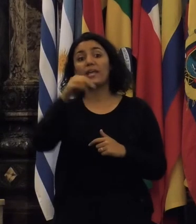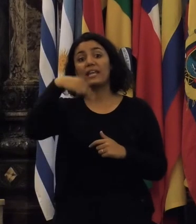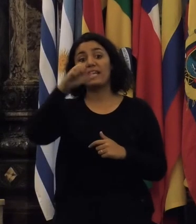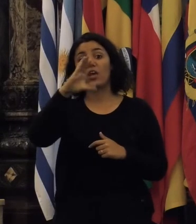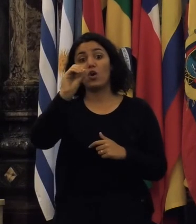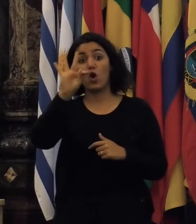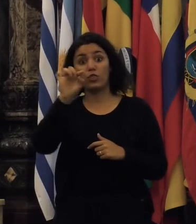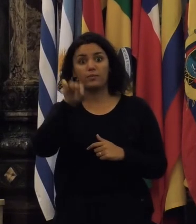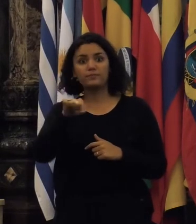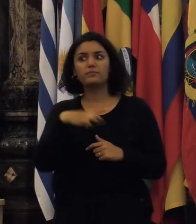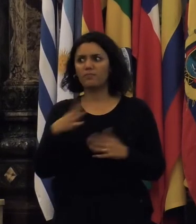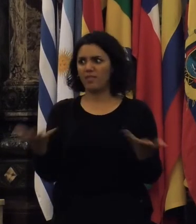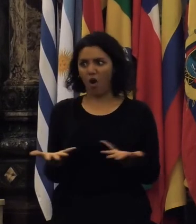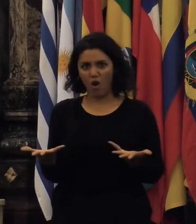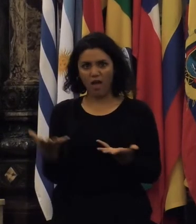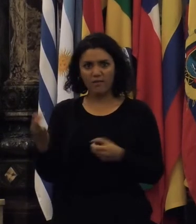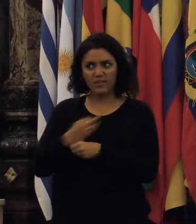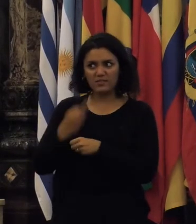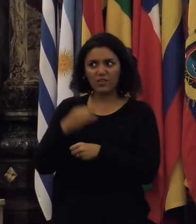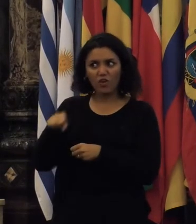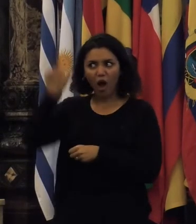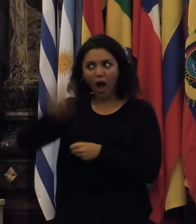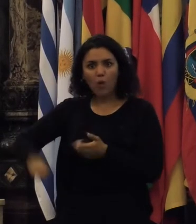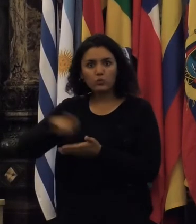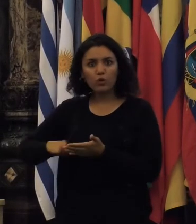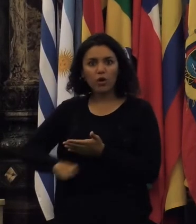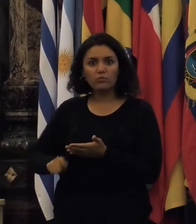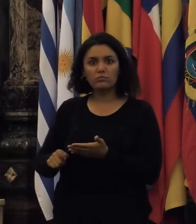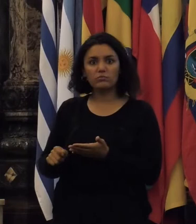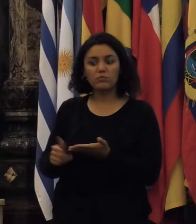Winnicott, ¿es actual o es contemporáneo?